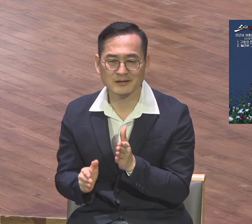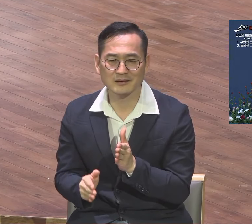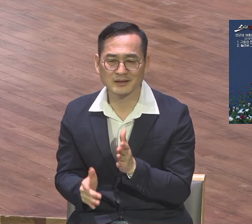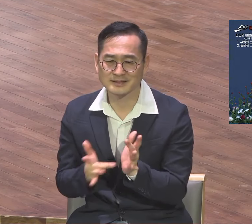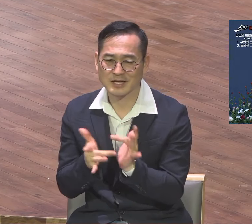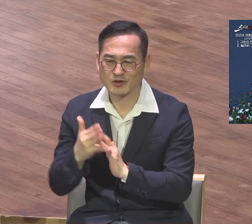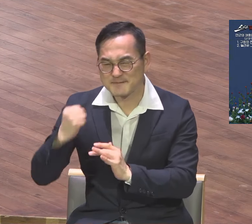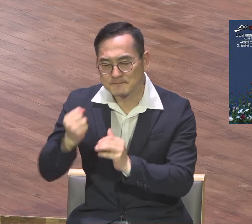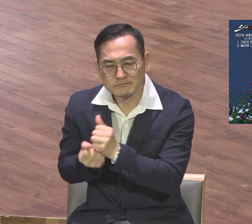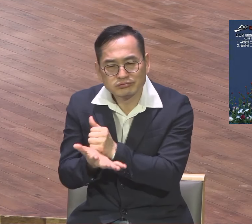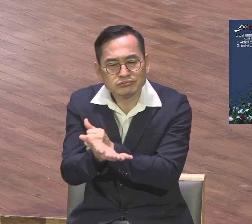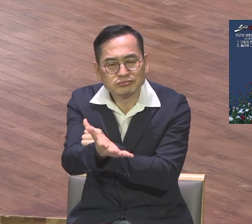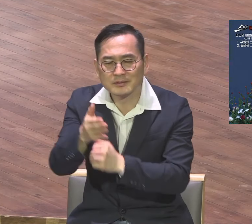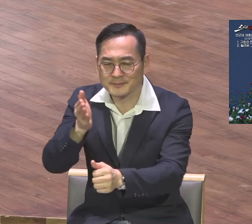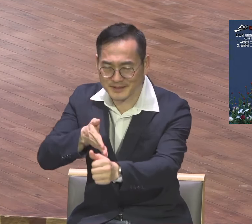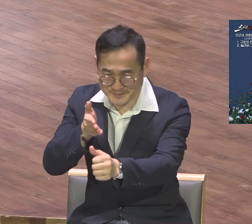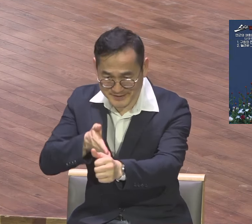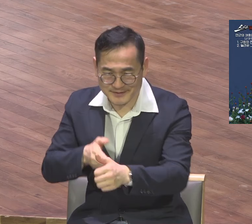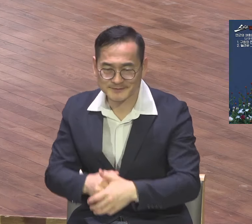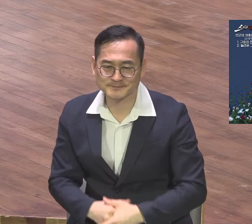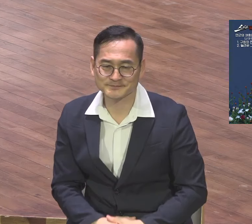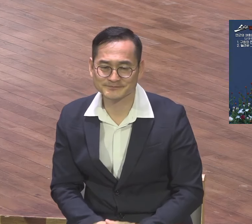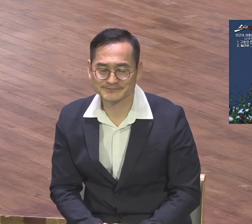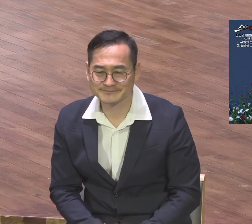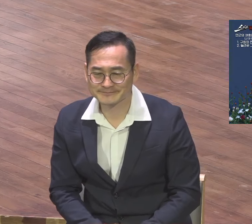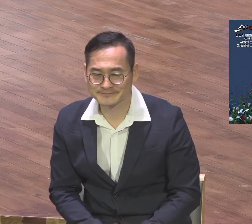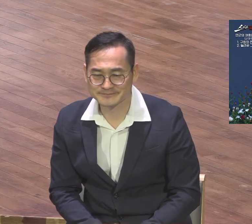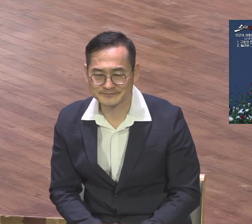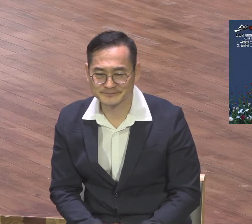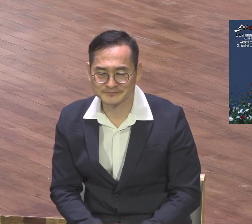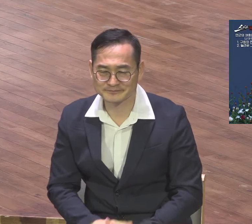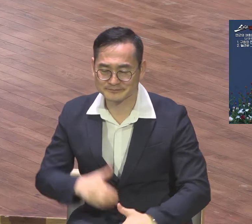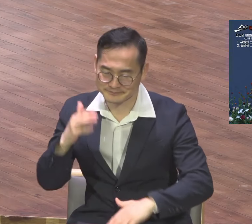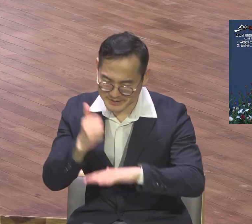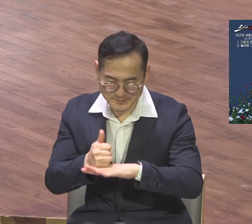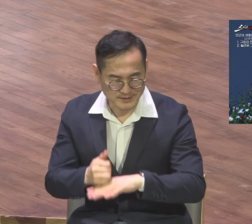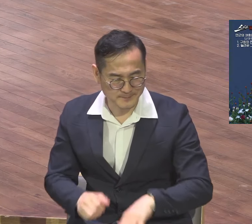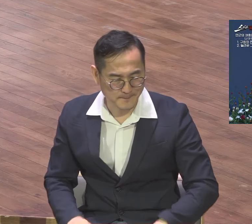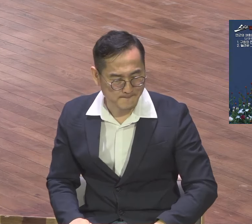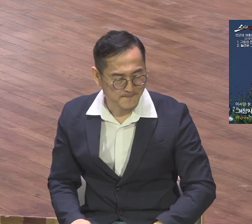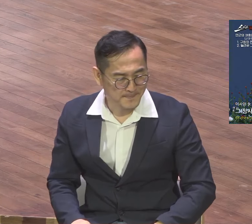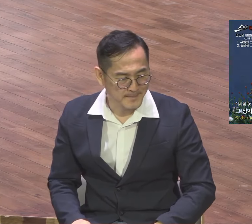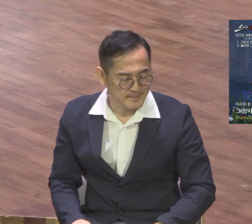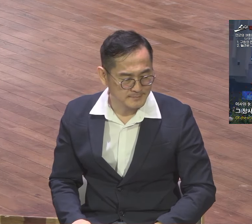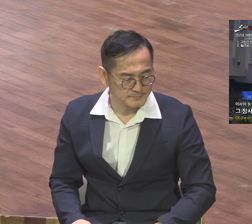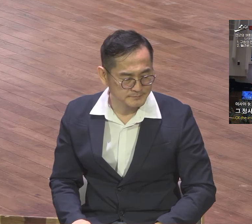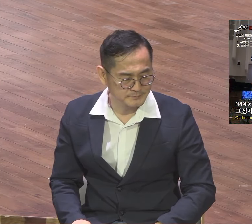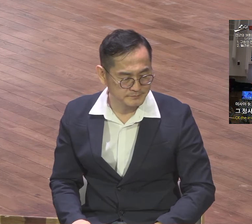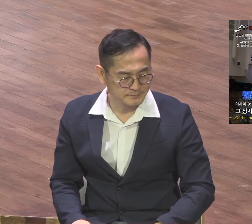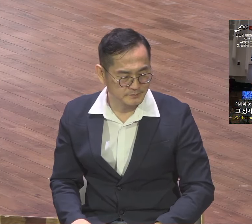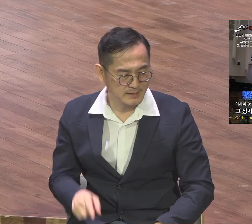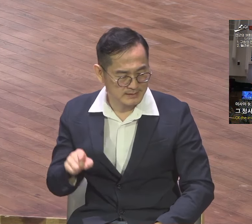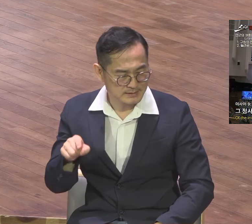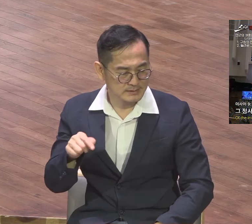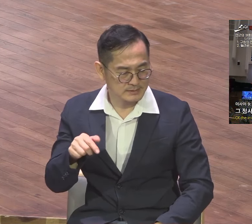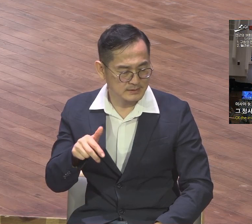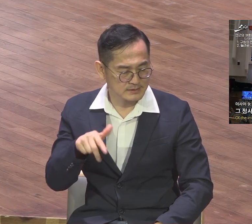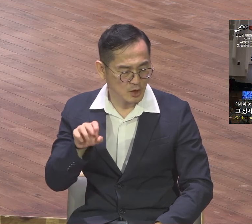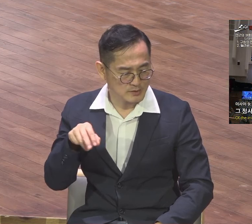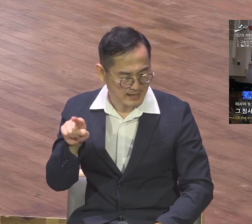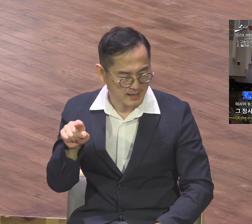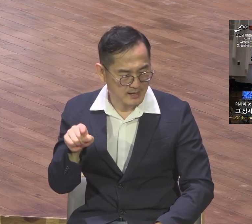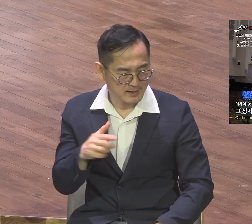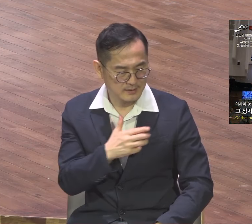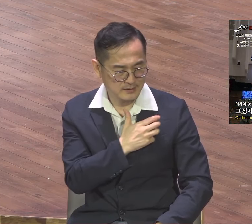나가는 삶을 사시기를 지금으로 축복합니다. 네, 결론입니다. 7절 봅니다. 그 정사와 평강의